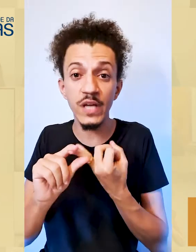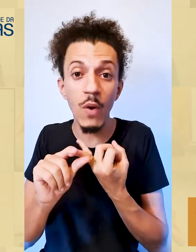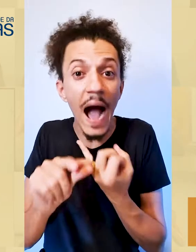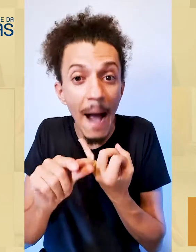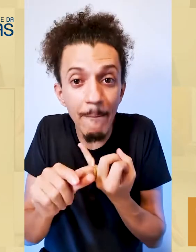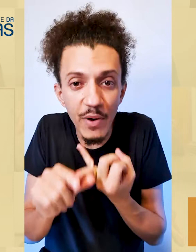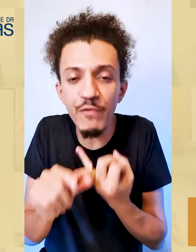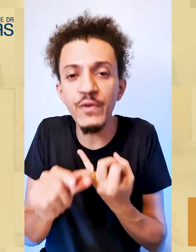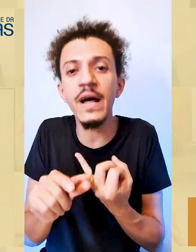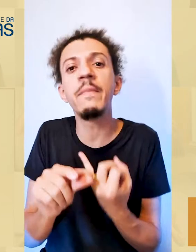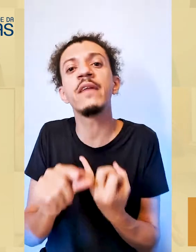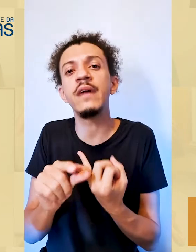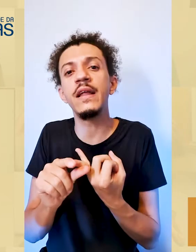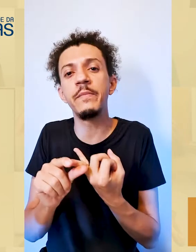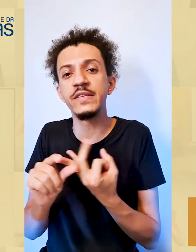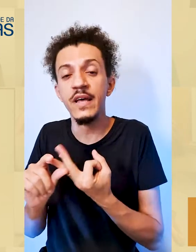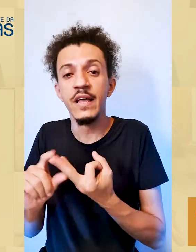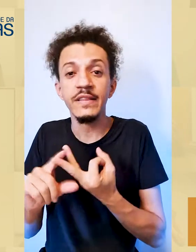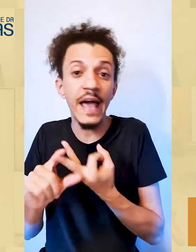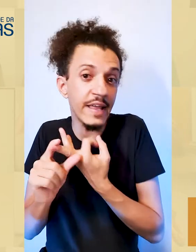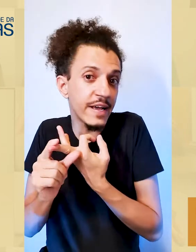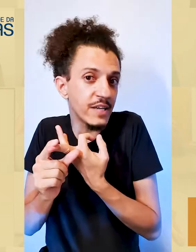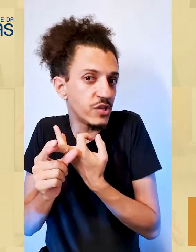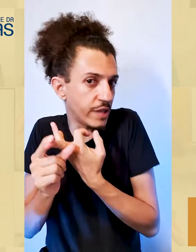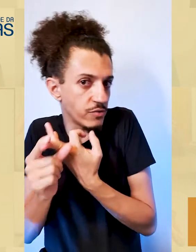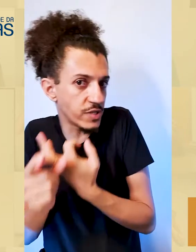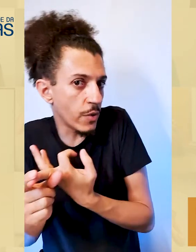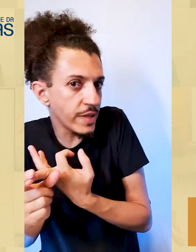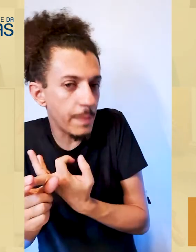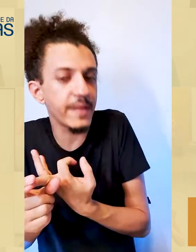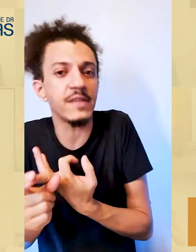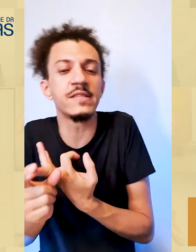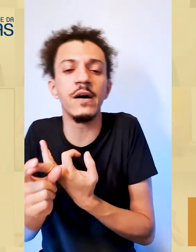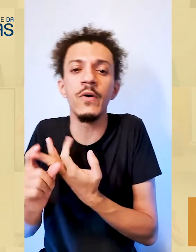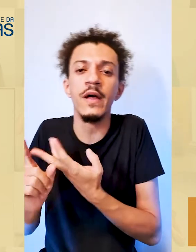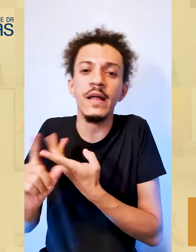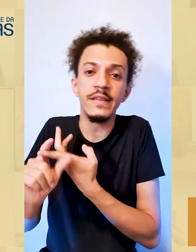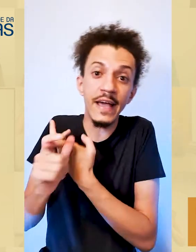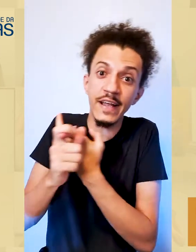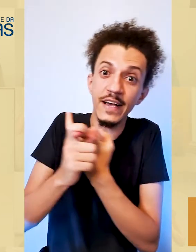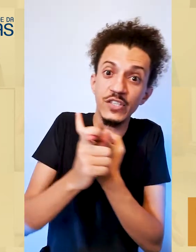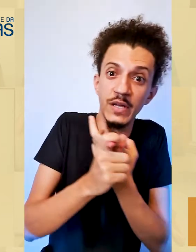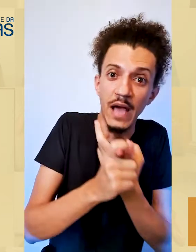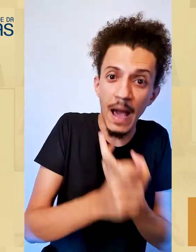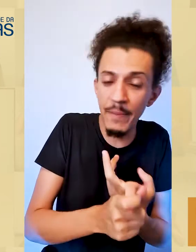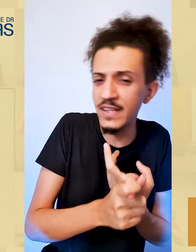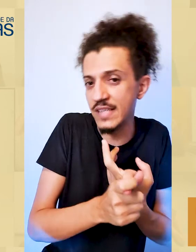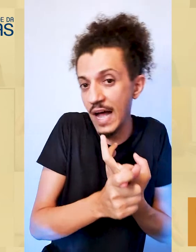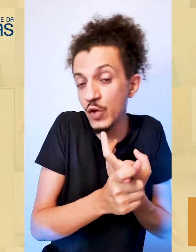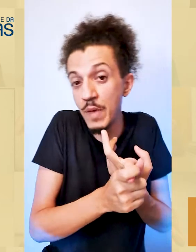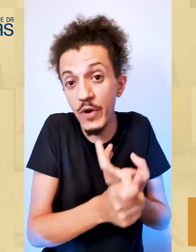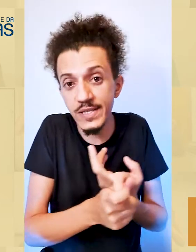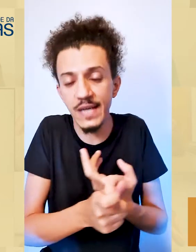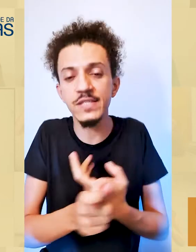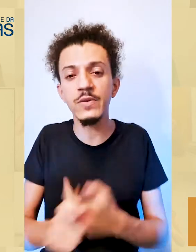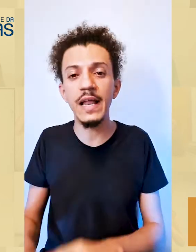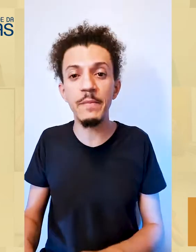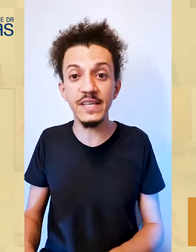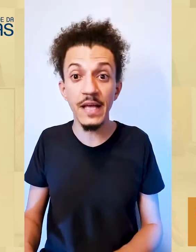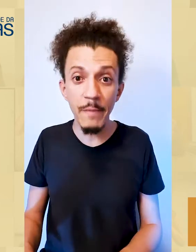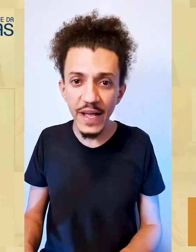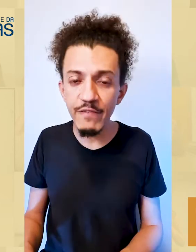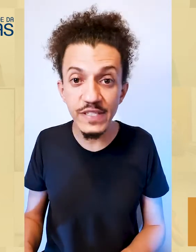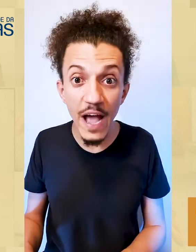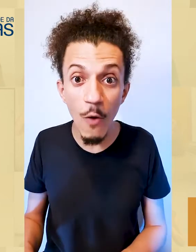do seu aprofundamento na Libras, técnicas de tradução e interpretação, técnicas de aprendizado, memorização da